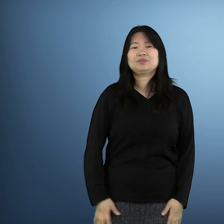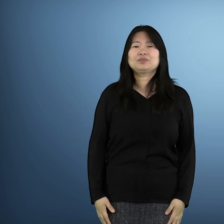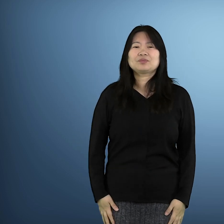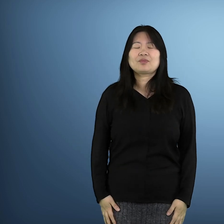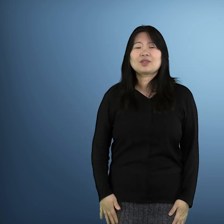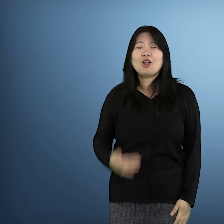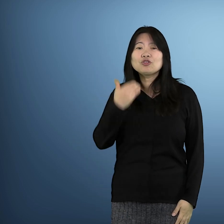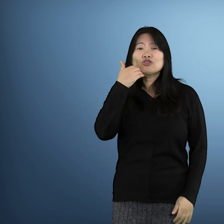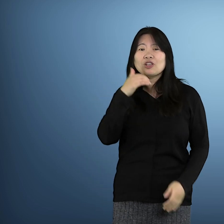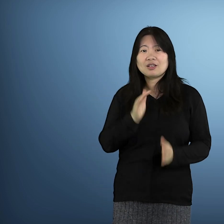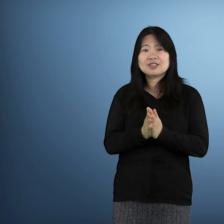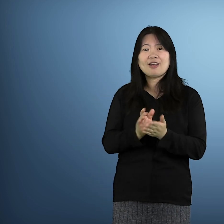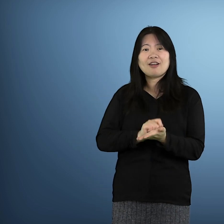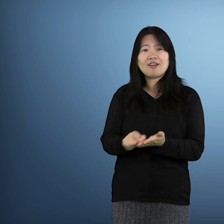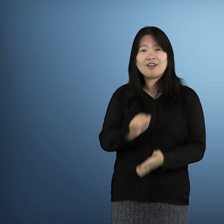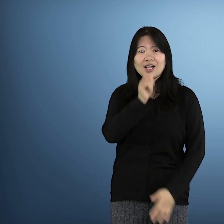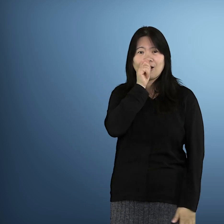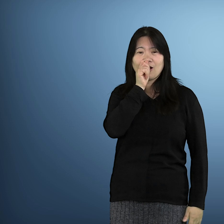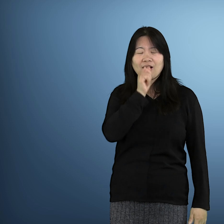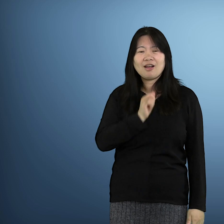이 책을 누가 썼는가 하면